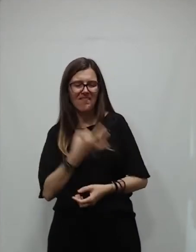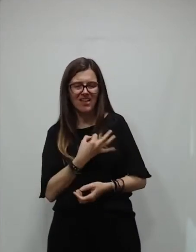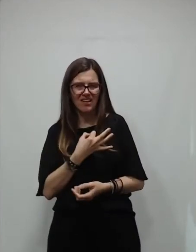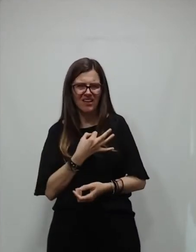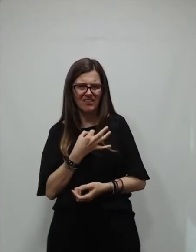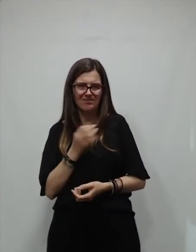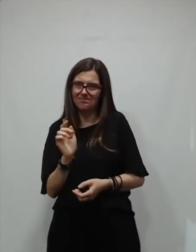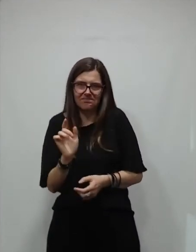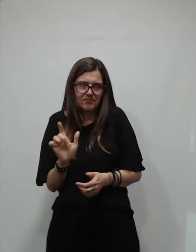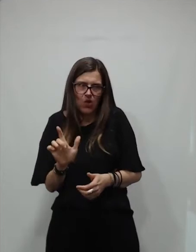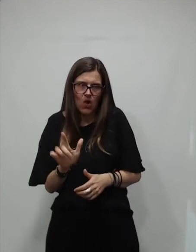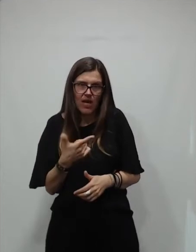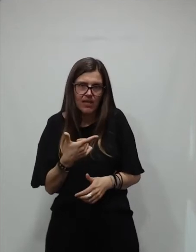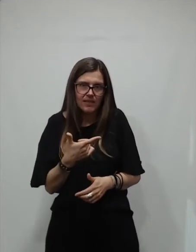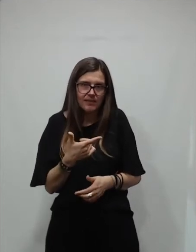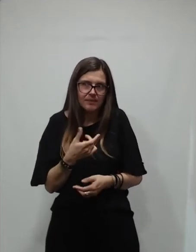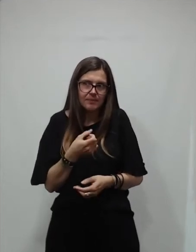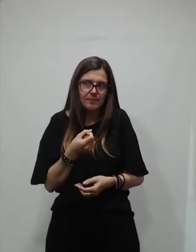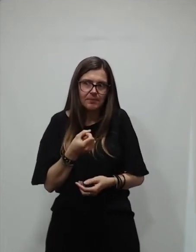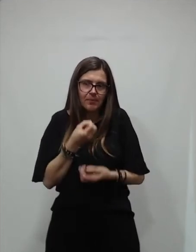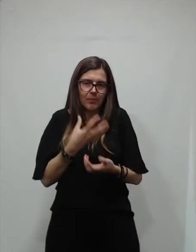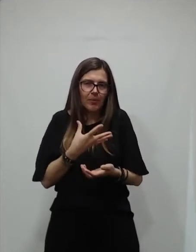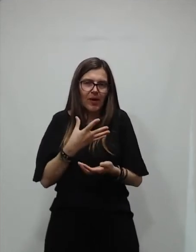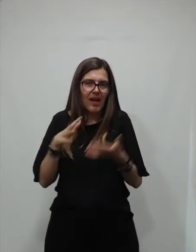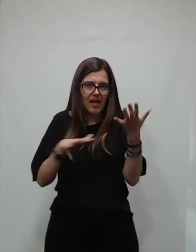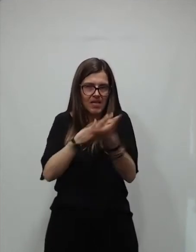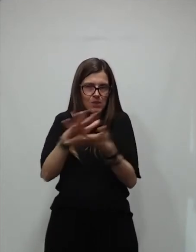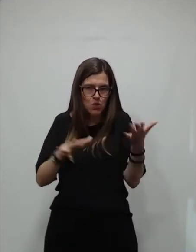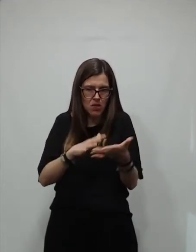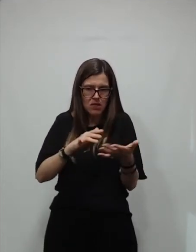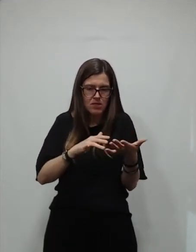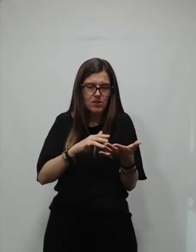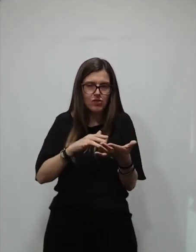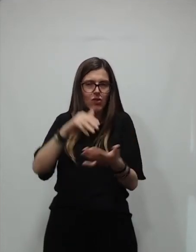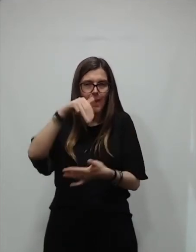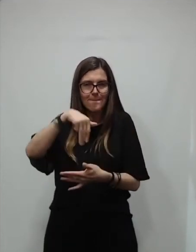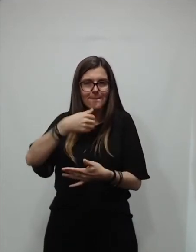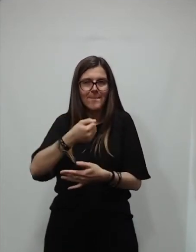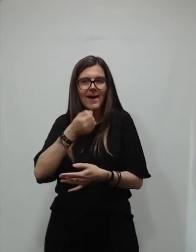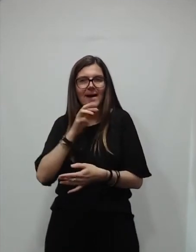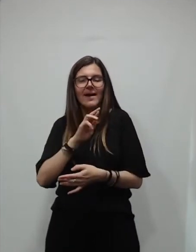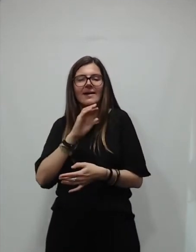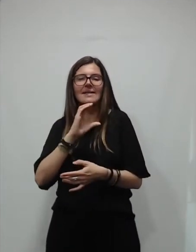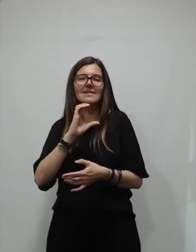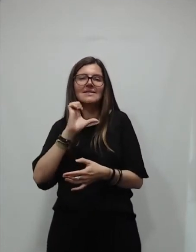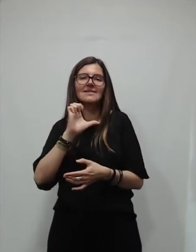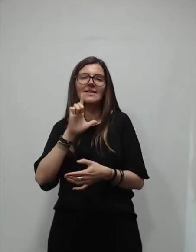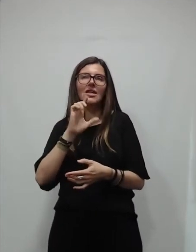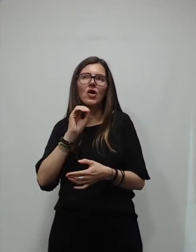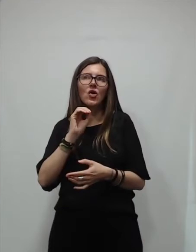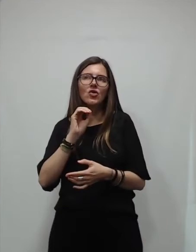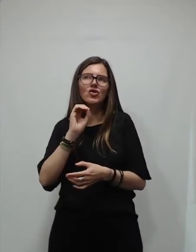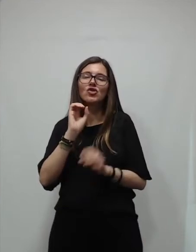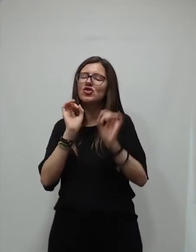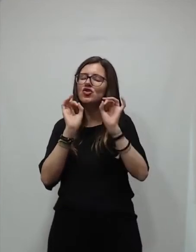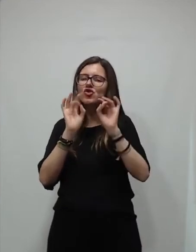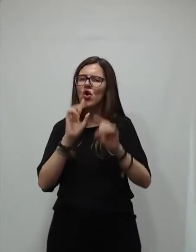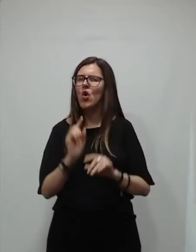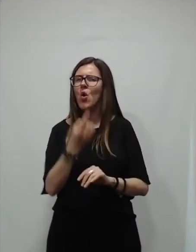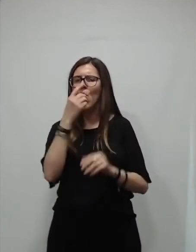Marcelo, por lo que se puede ver de la crónica, que creo que solamente lo recogió la diaria,